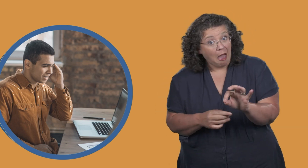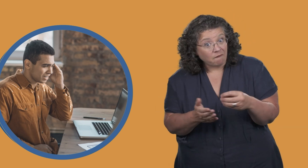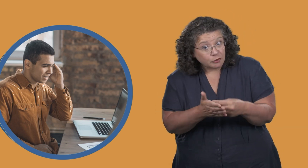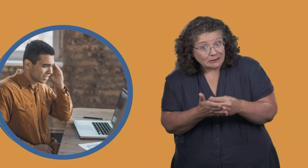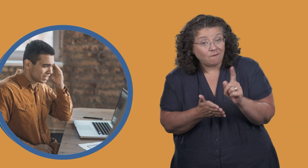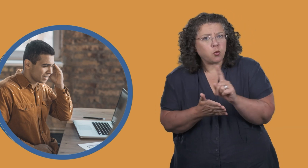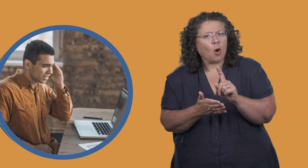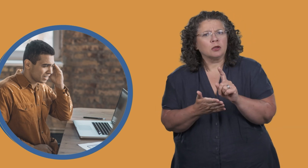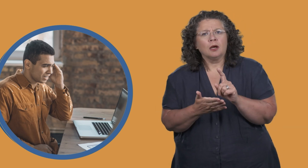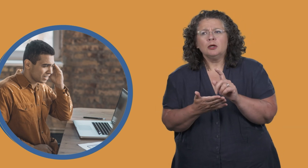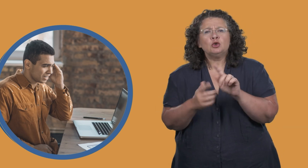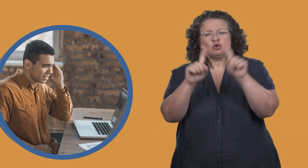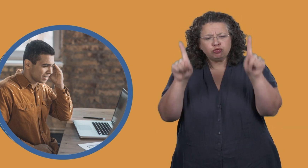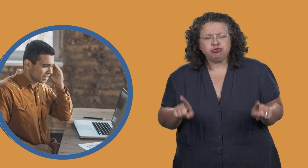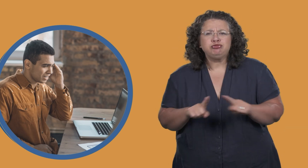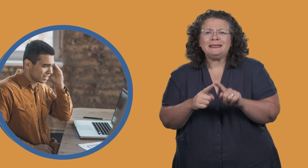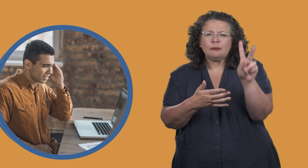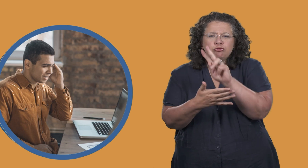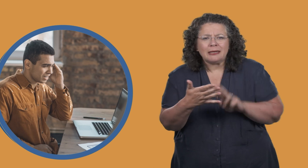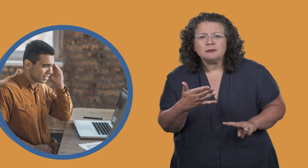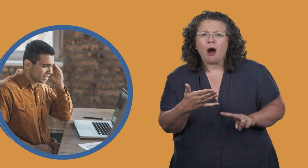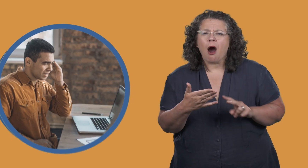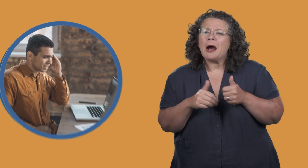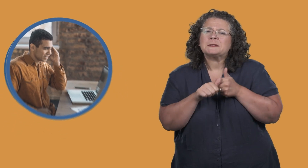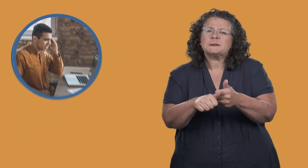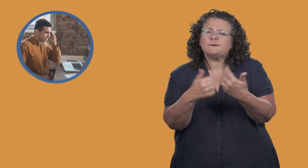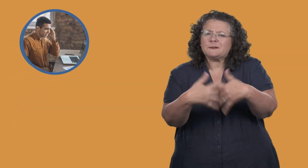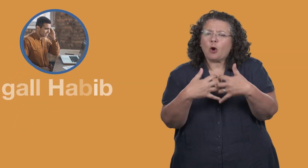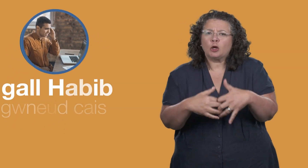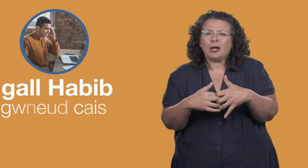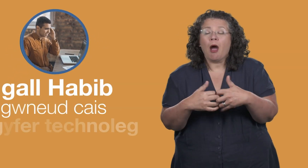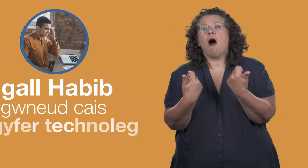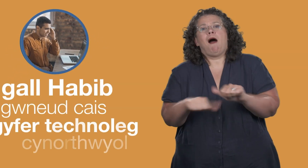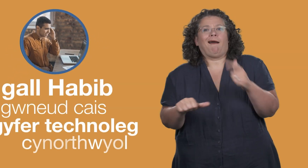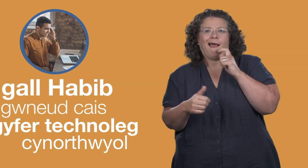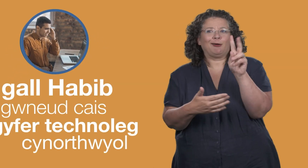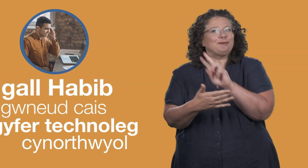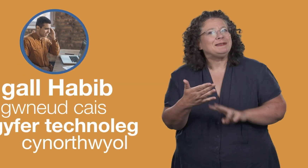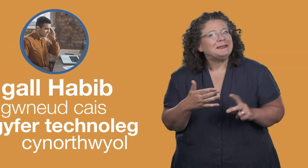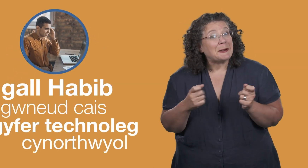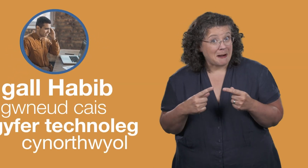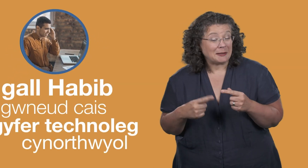wneud cais i'r Cronfa ar gyfer technoleg cynorthwyol fel darllenydd sgrin i ddarllen ei